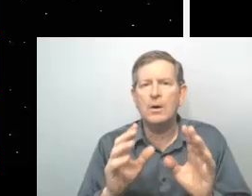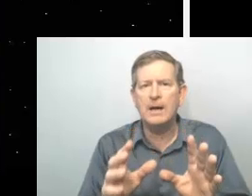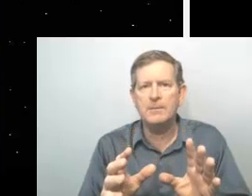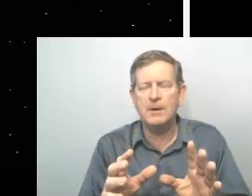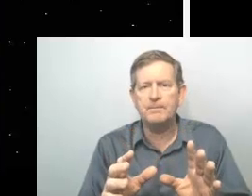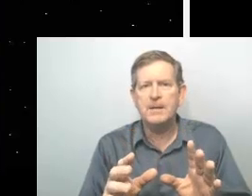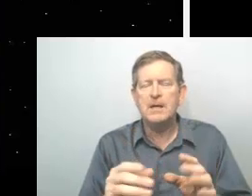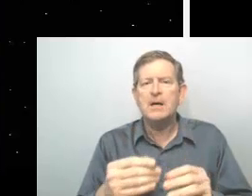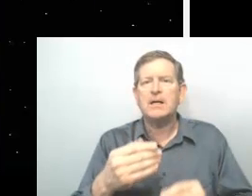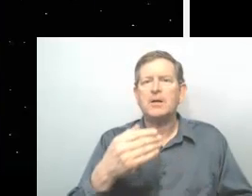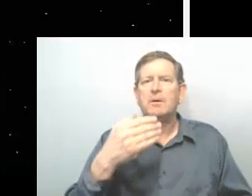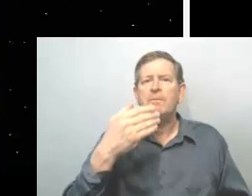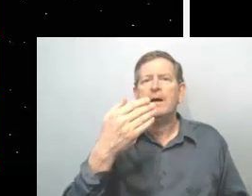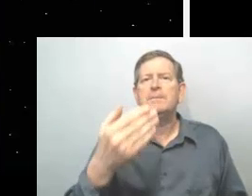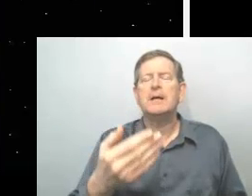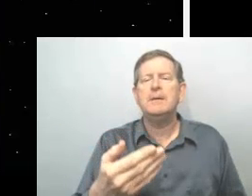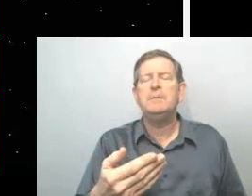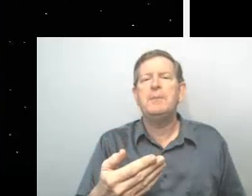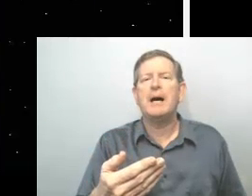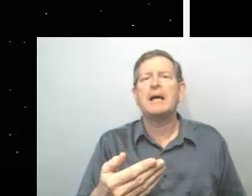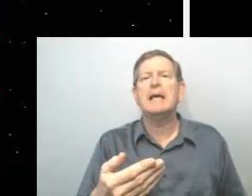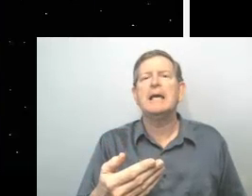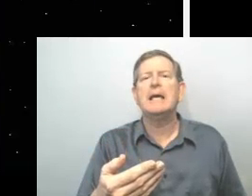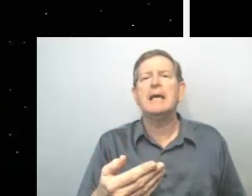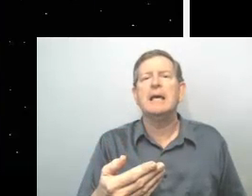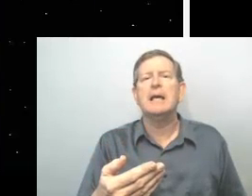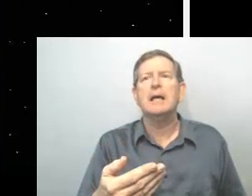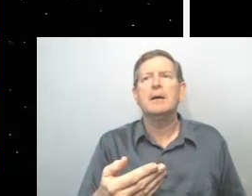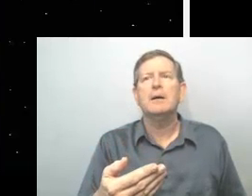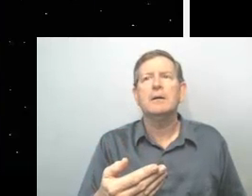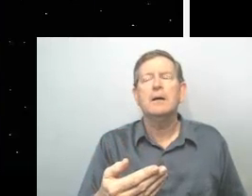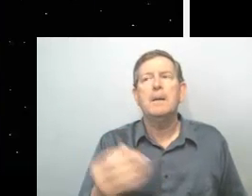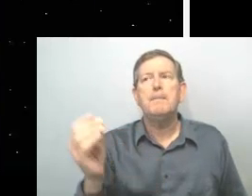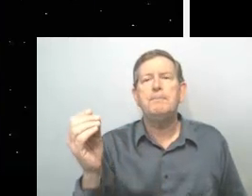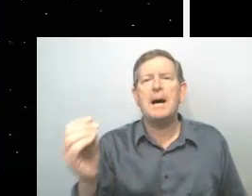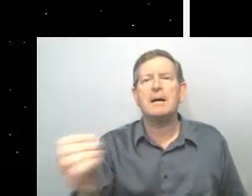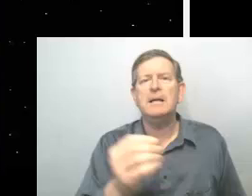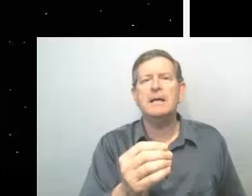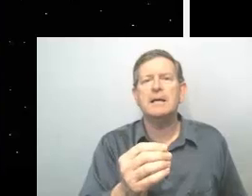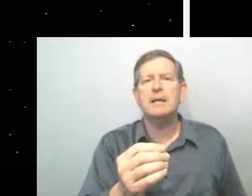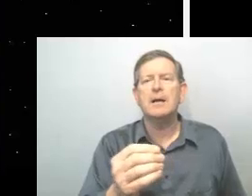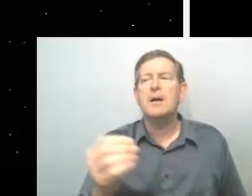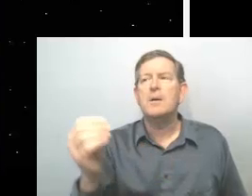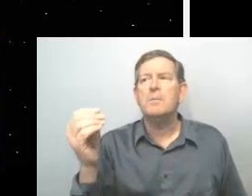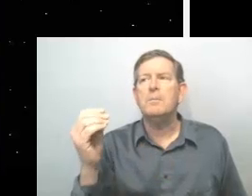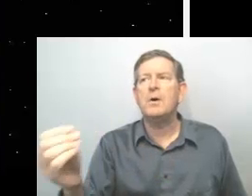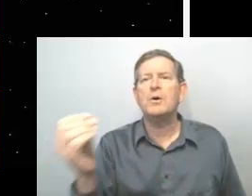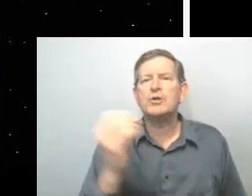mais oralement. Quand un verbe termine par « et », parler,